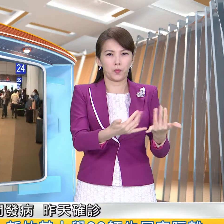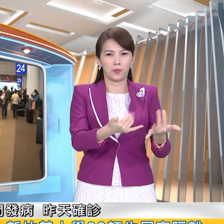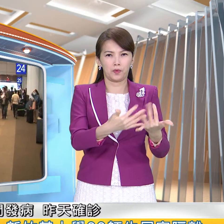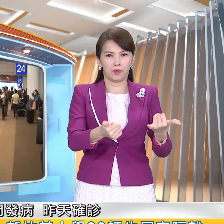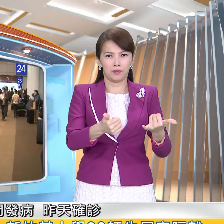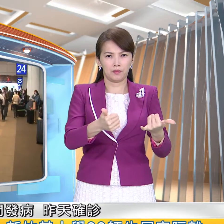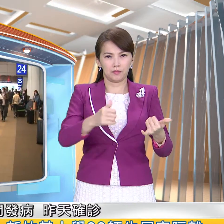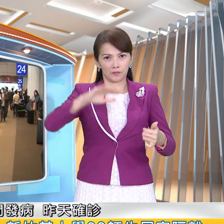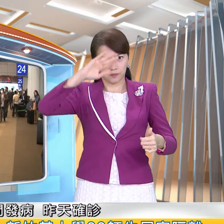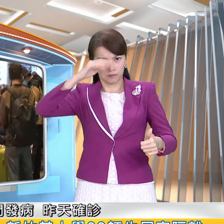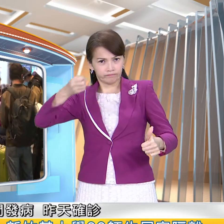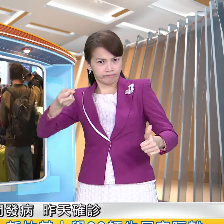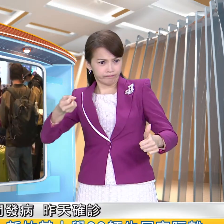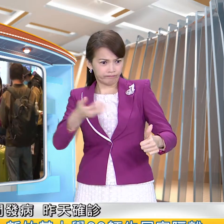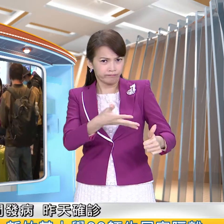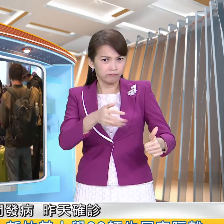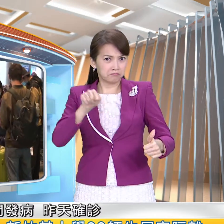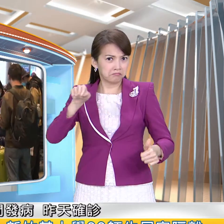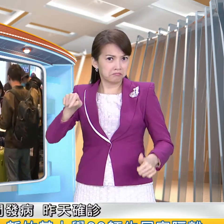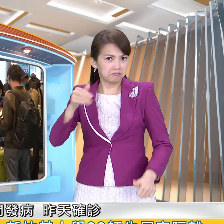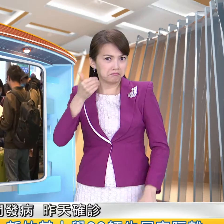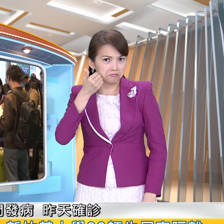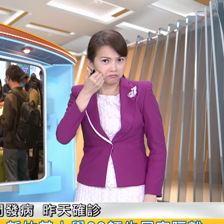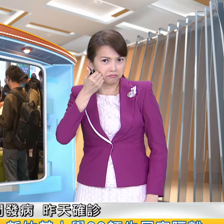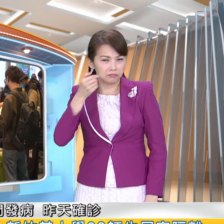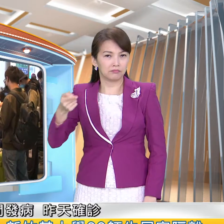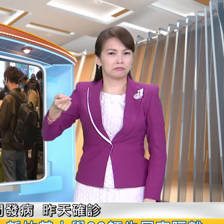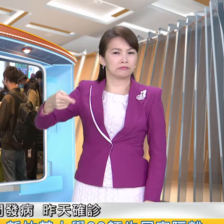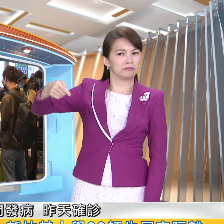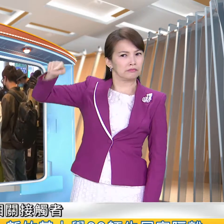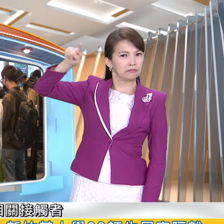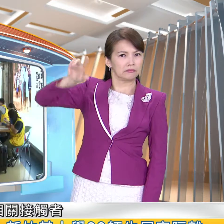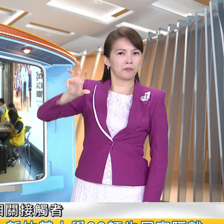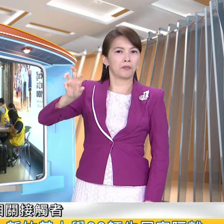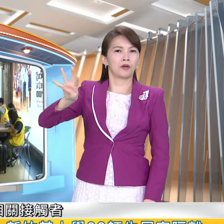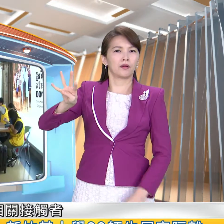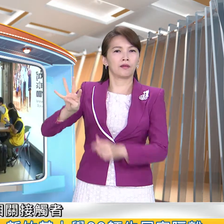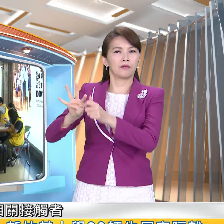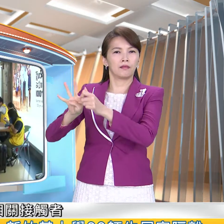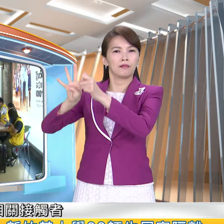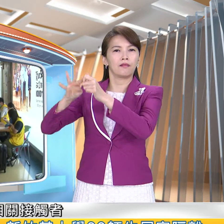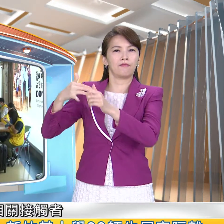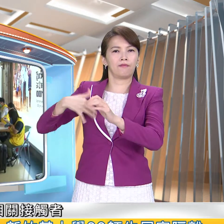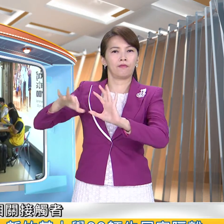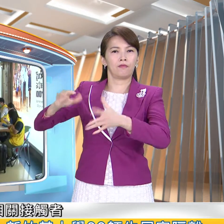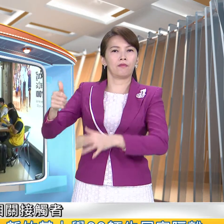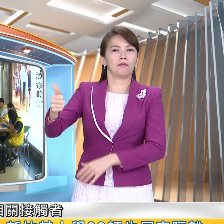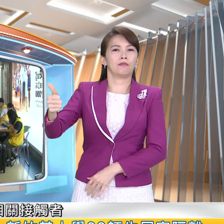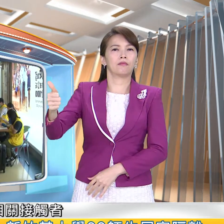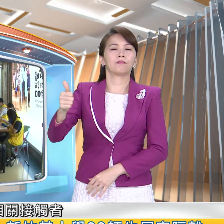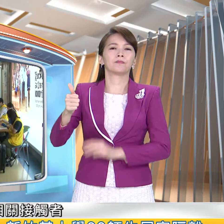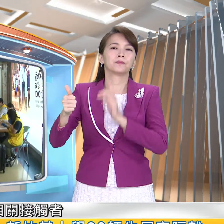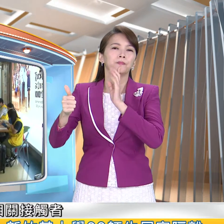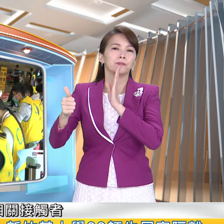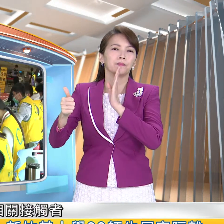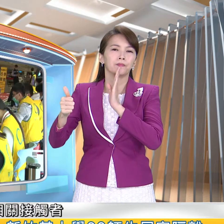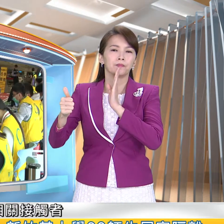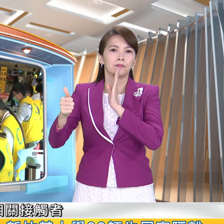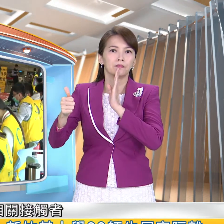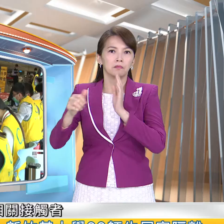隔离期间发病，昨天确诊。而目前，该学校相关的接触者